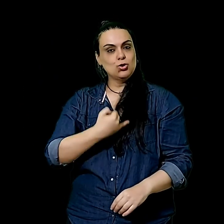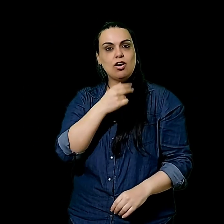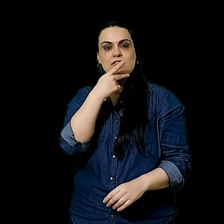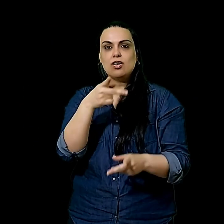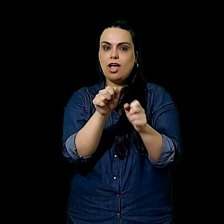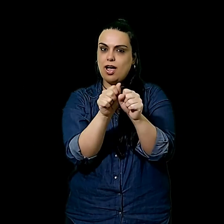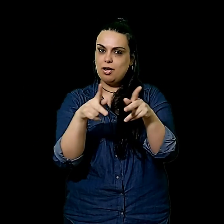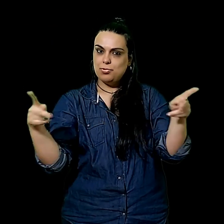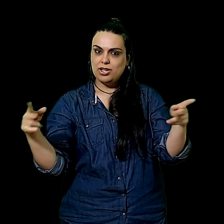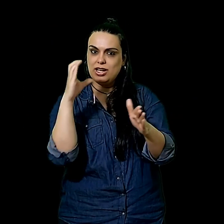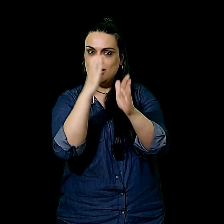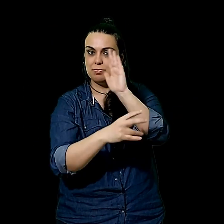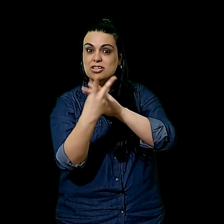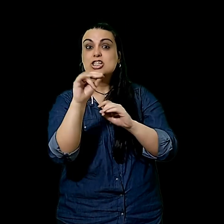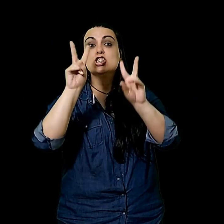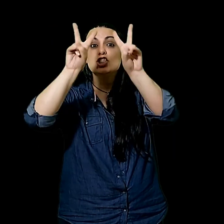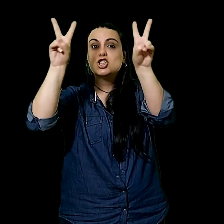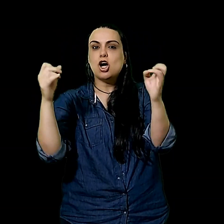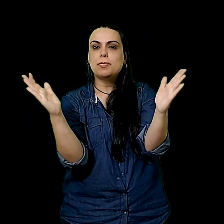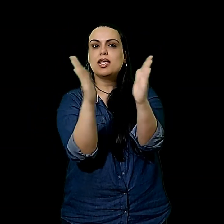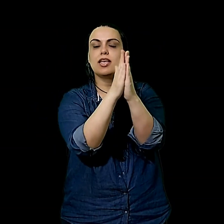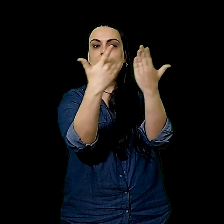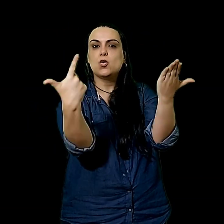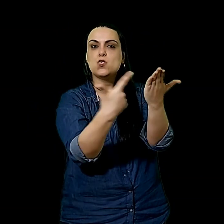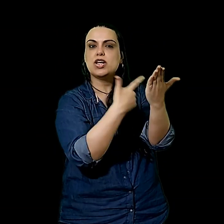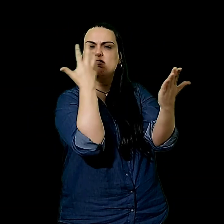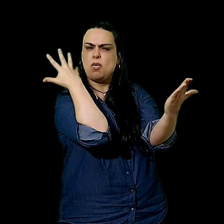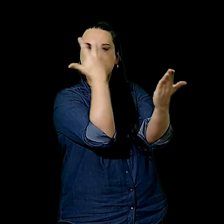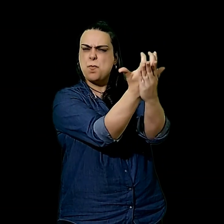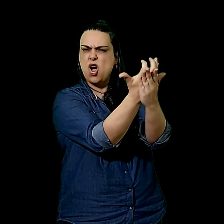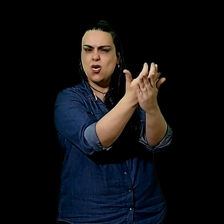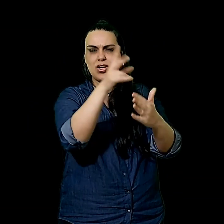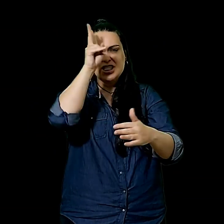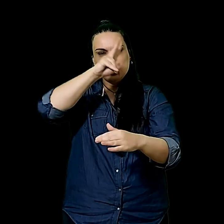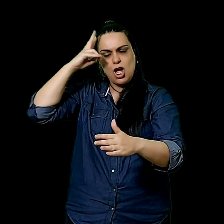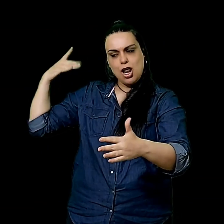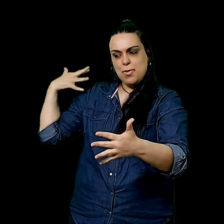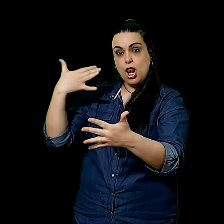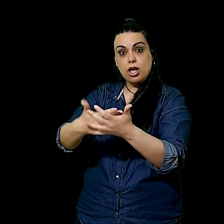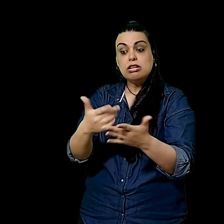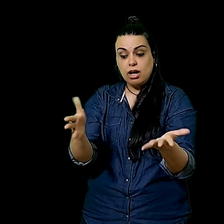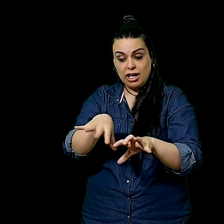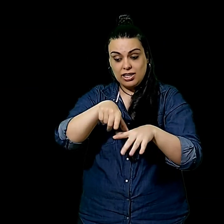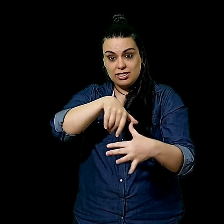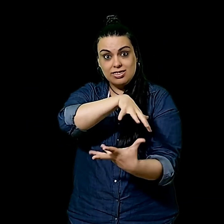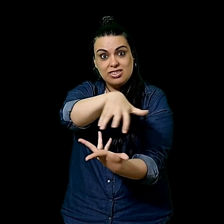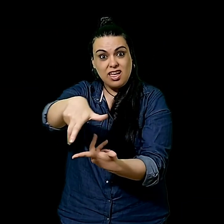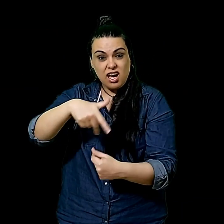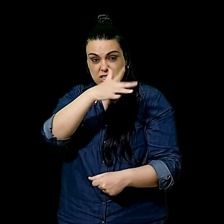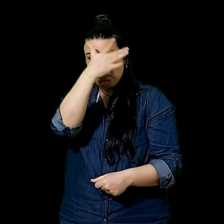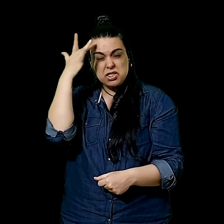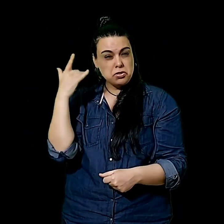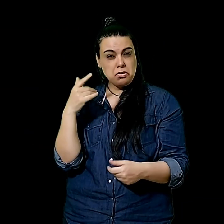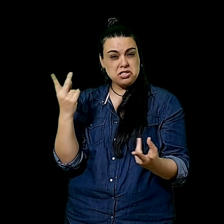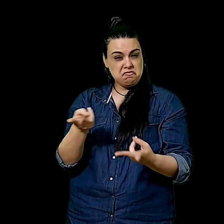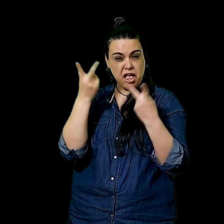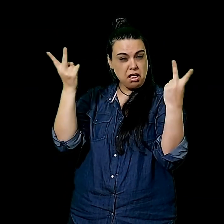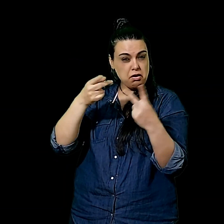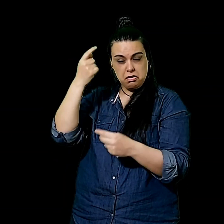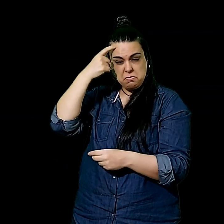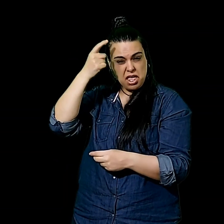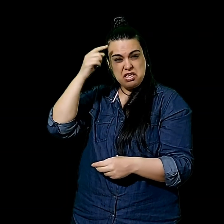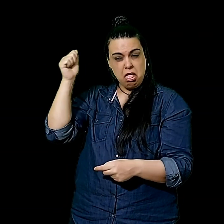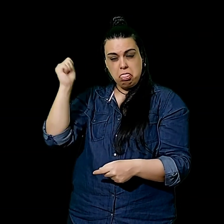em Apocalipse capítulo 20, sobre o livro das obras, né? Então, ainda que alguém esqueça, que na terra Deus não esquece. Paulo,